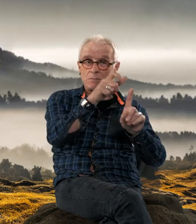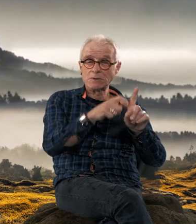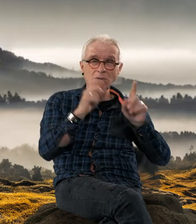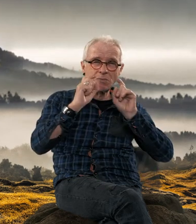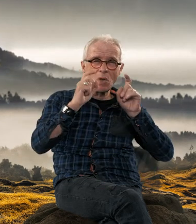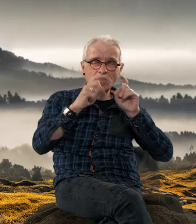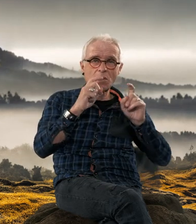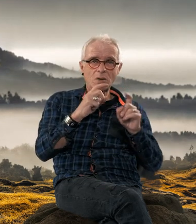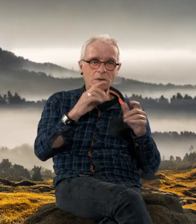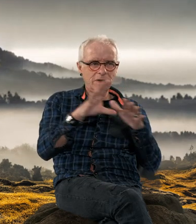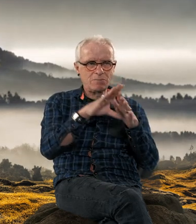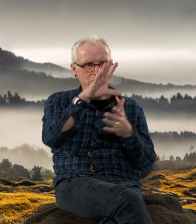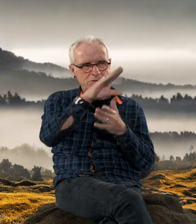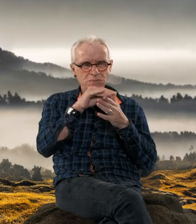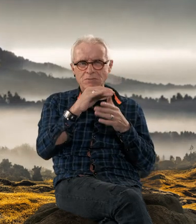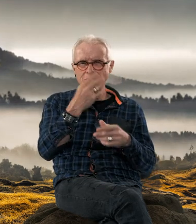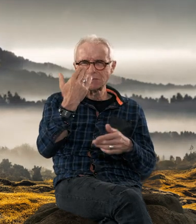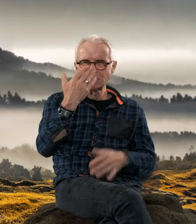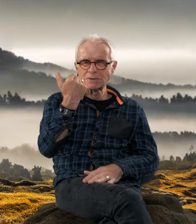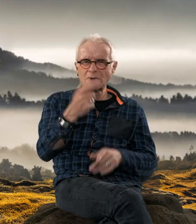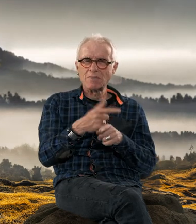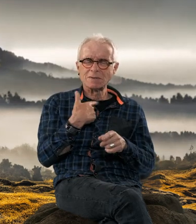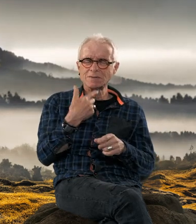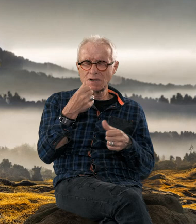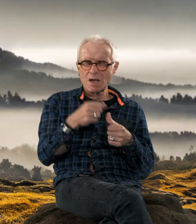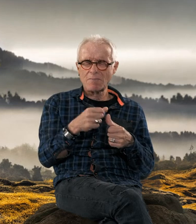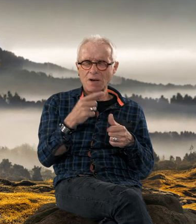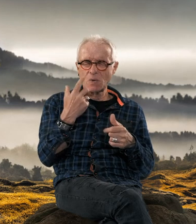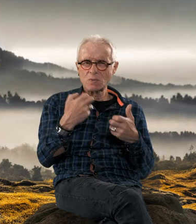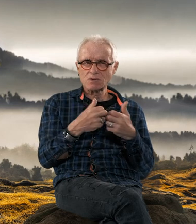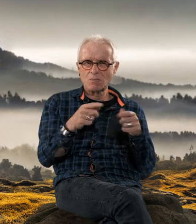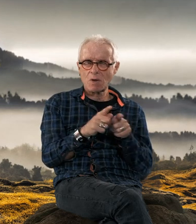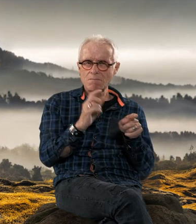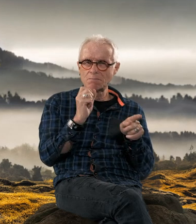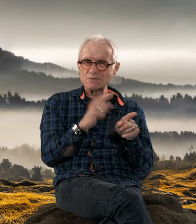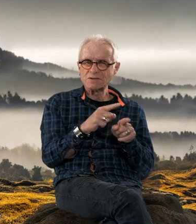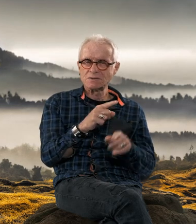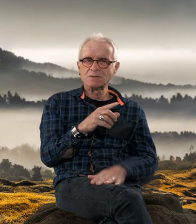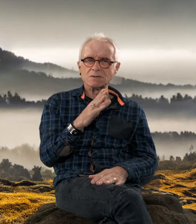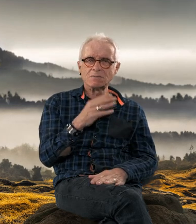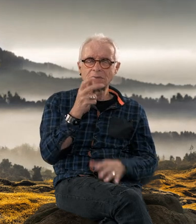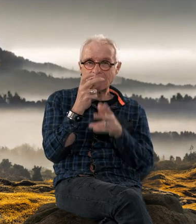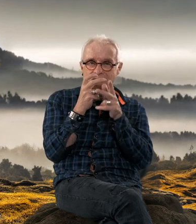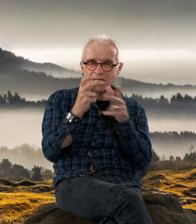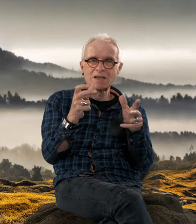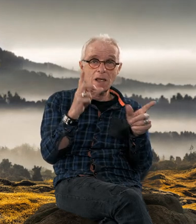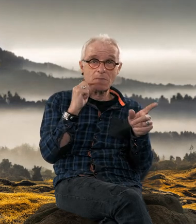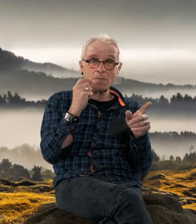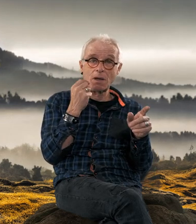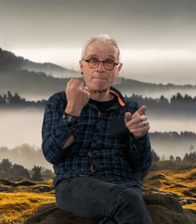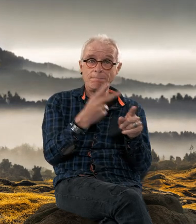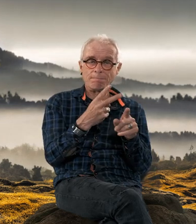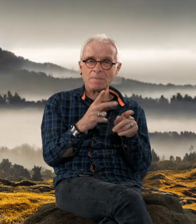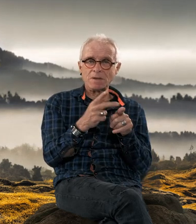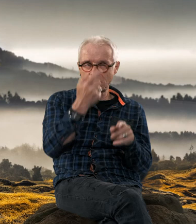Sans reconnaître son image, Julien se rappelait confusément une figure ressemblant à celle-là. Il poussa un cri, c'était son père